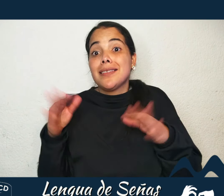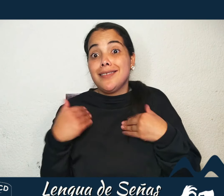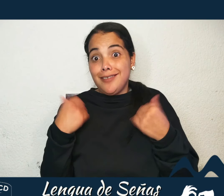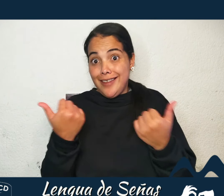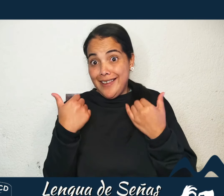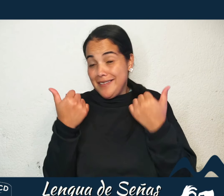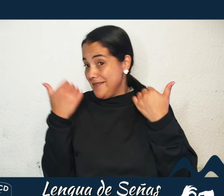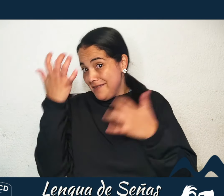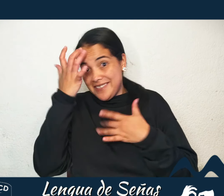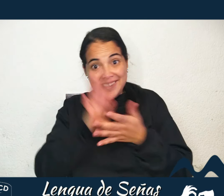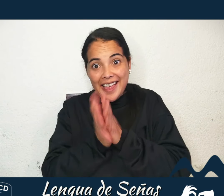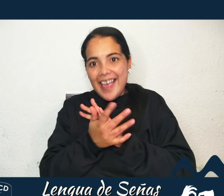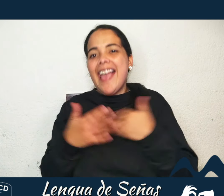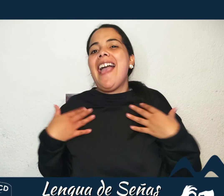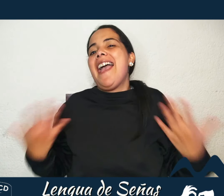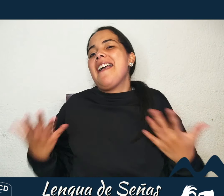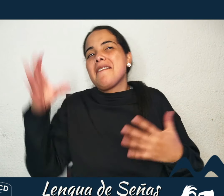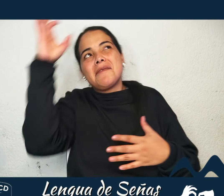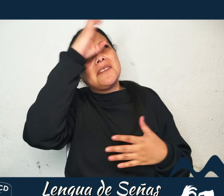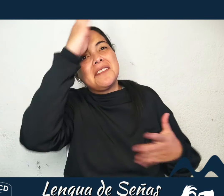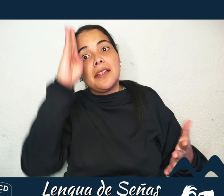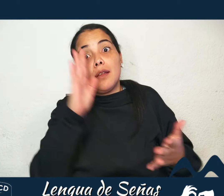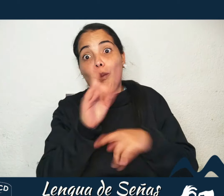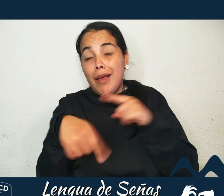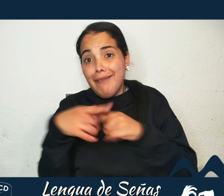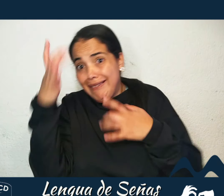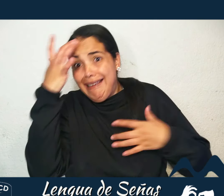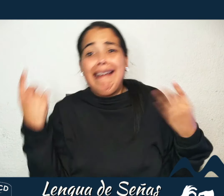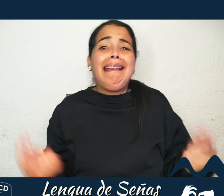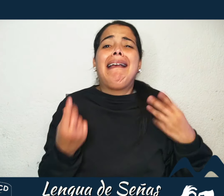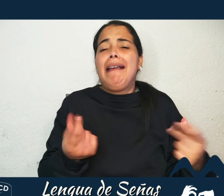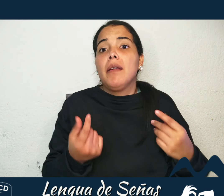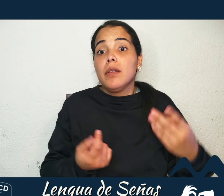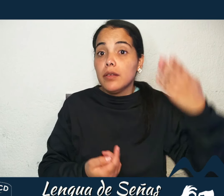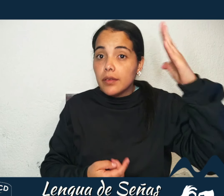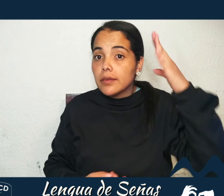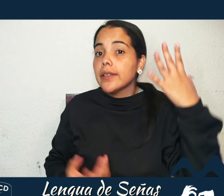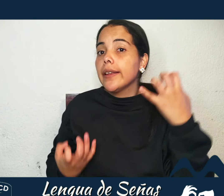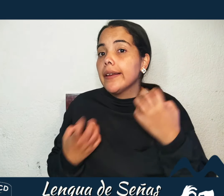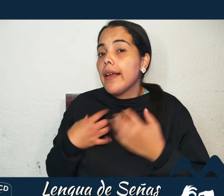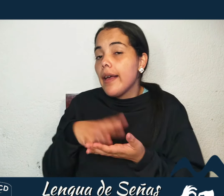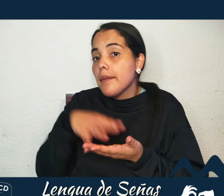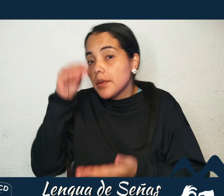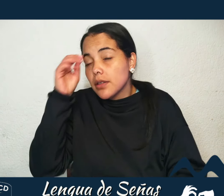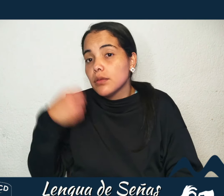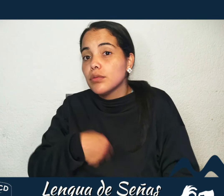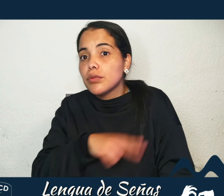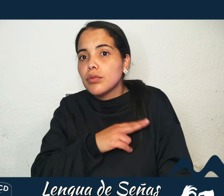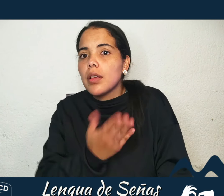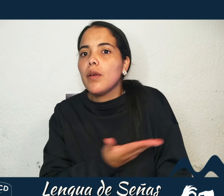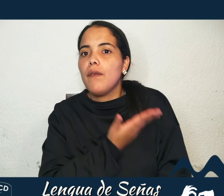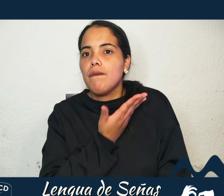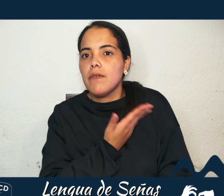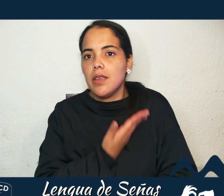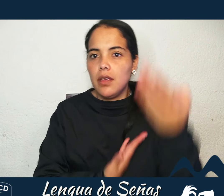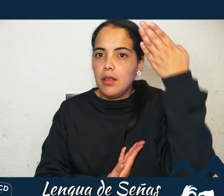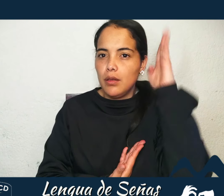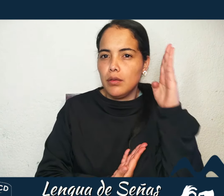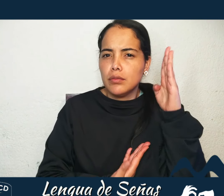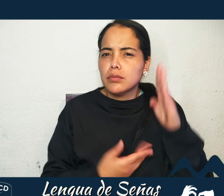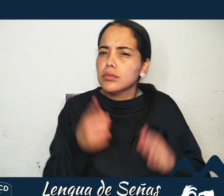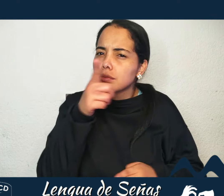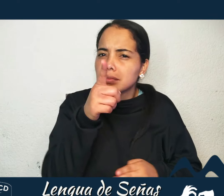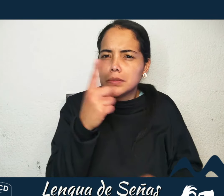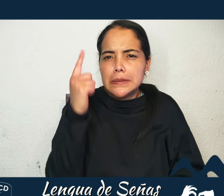de una manera que de otra manera no lo experimentaríamos. A veces quisiéramos que el poder de Dios se